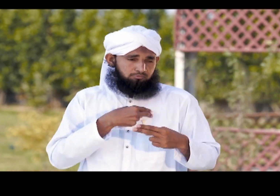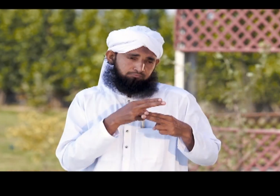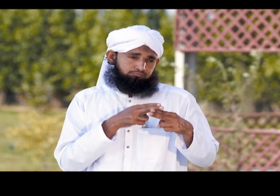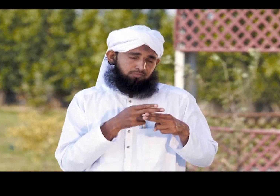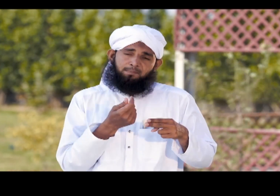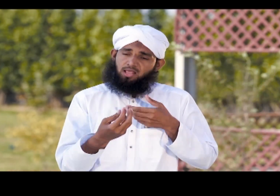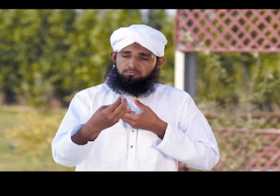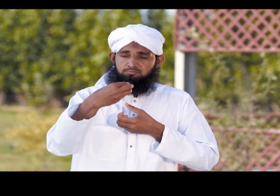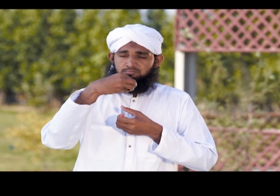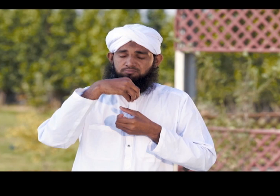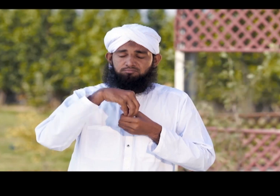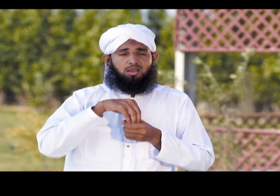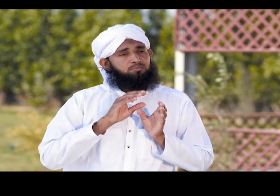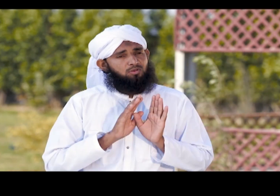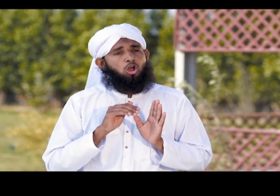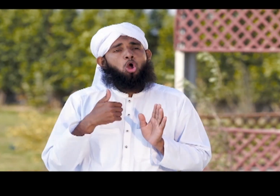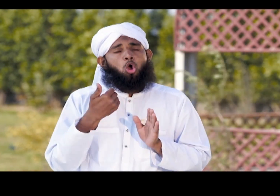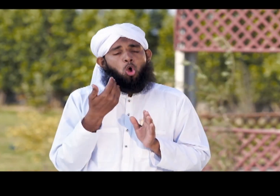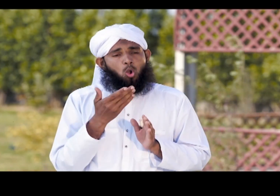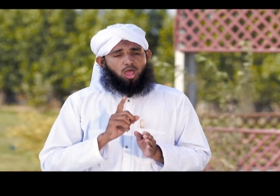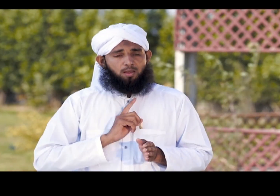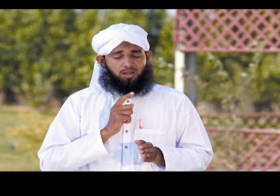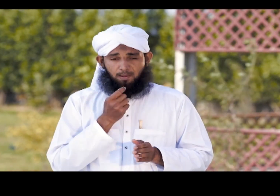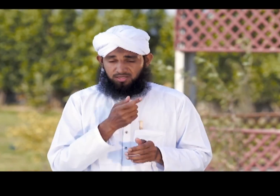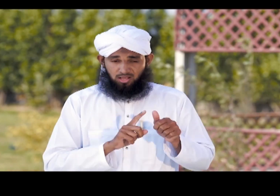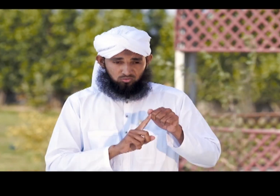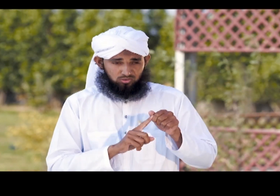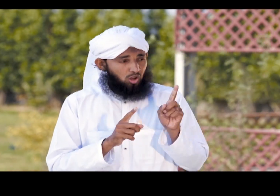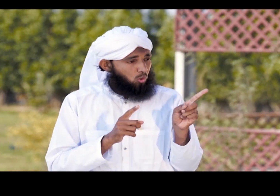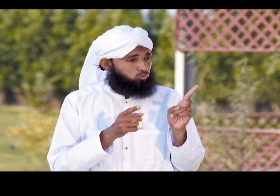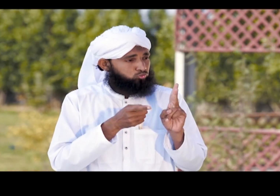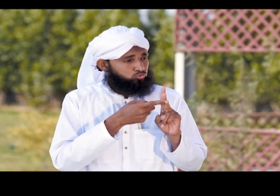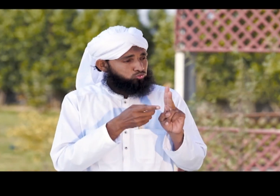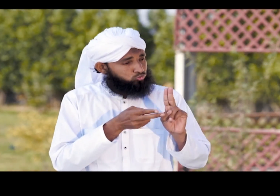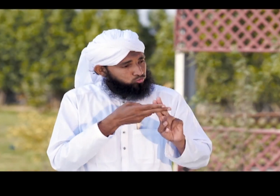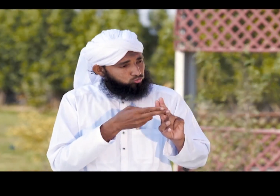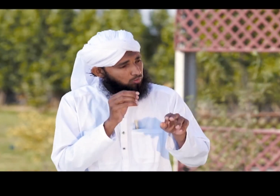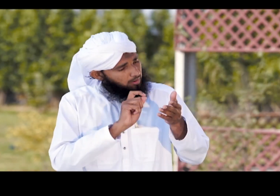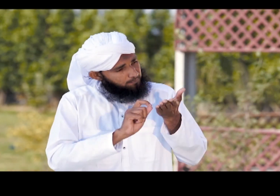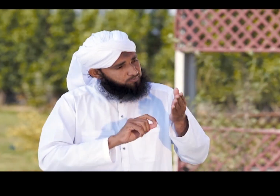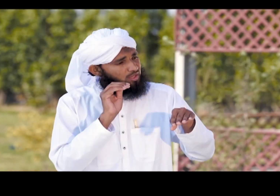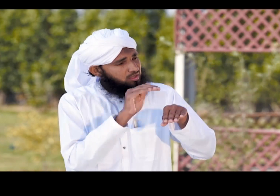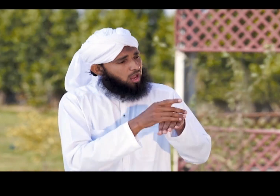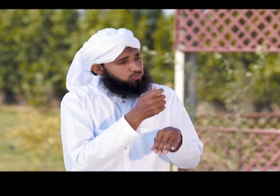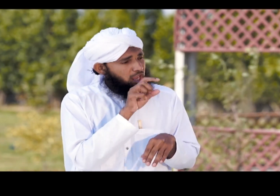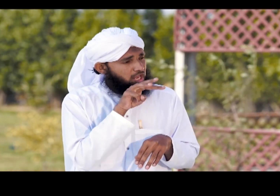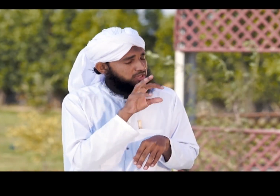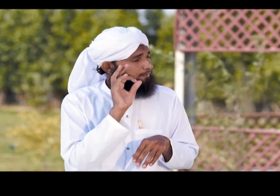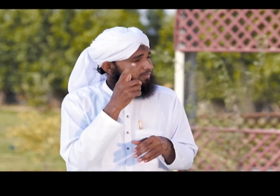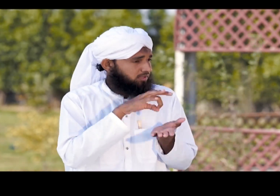دیے اور اپنی ضرورت کے لیے اپنے ان دوست کو رقعہ لکھا کہ مجھے 1000 درہم بطور قرض بھیج دیجیے۔